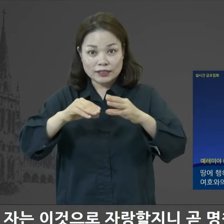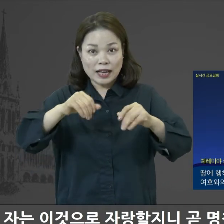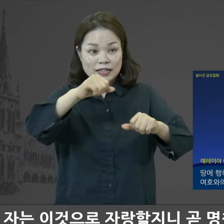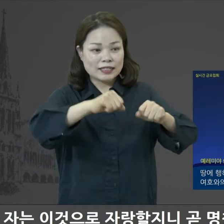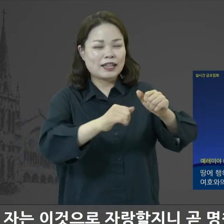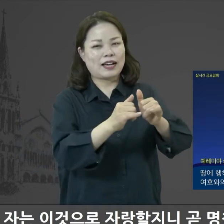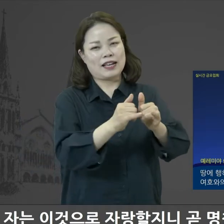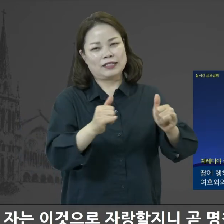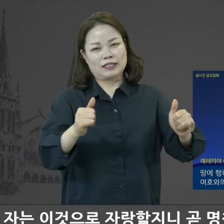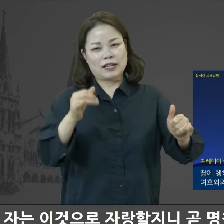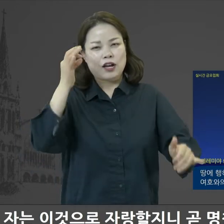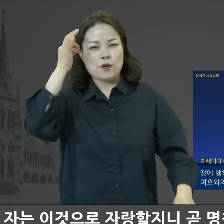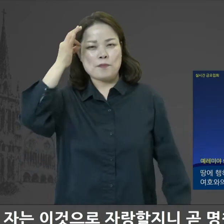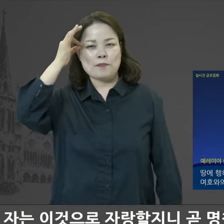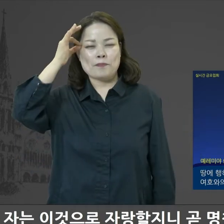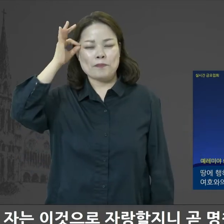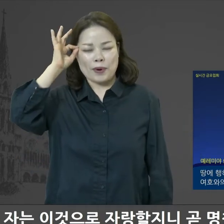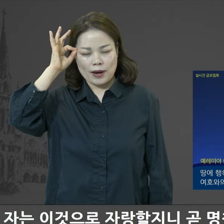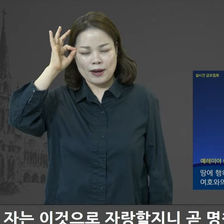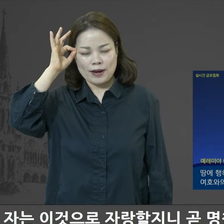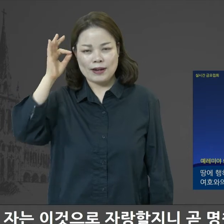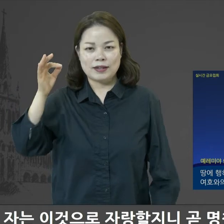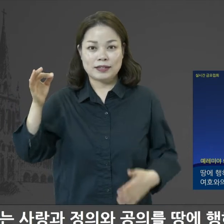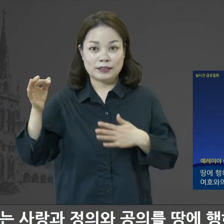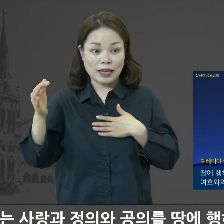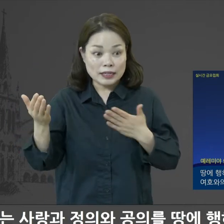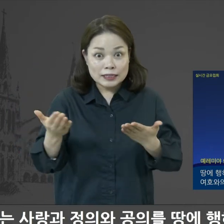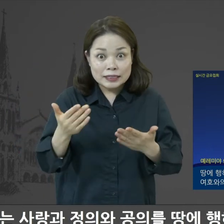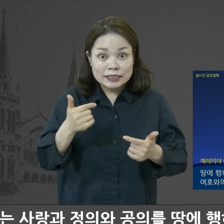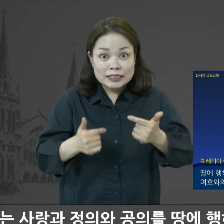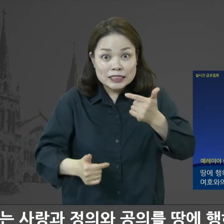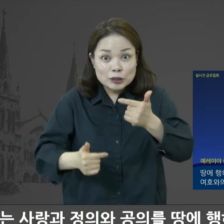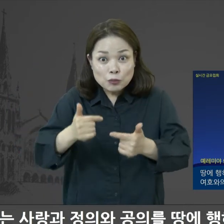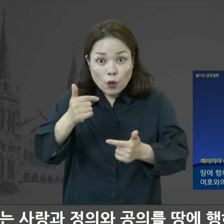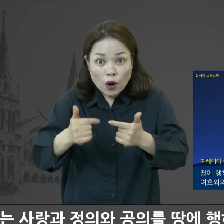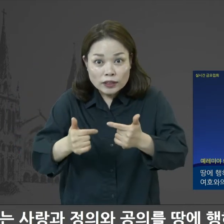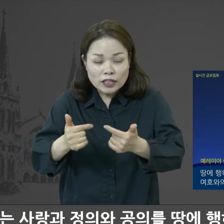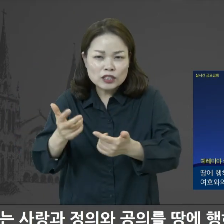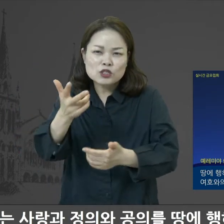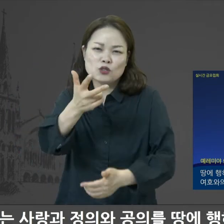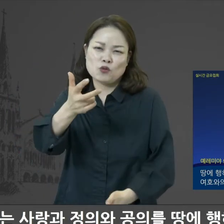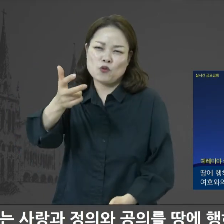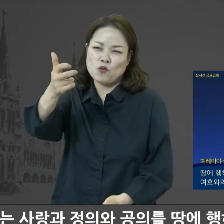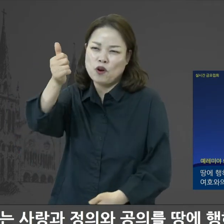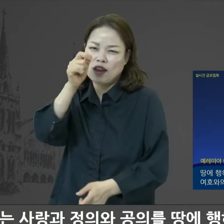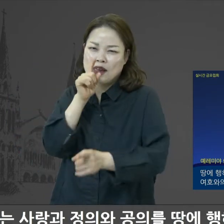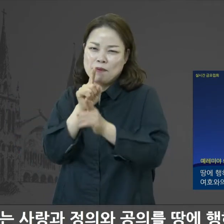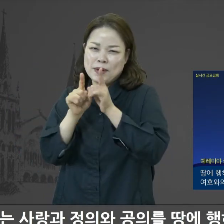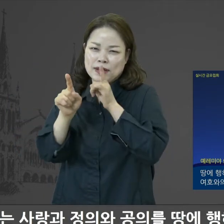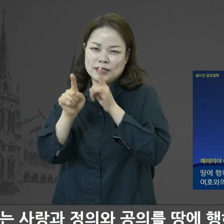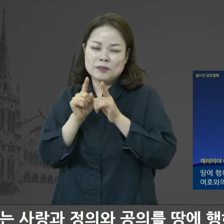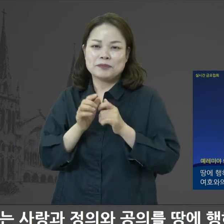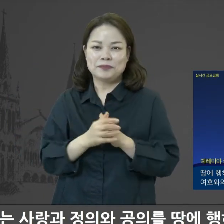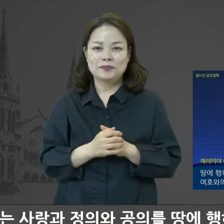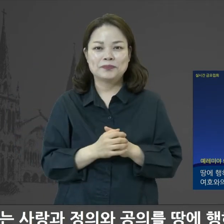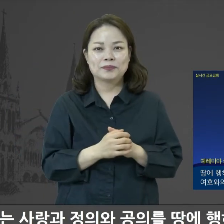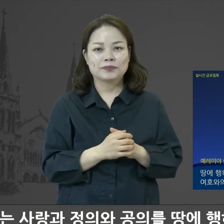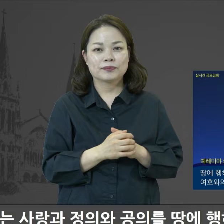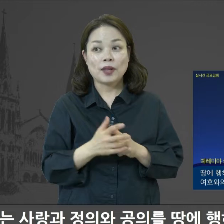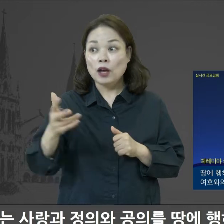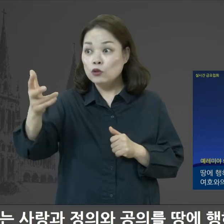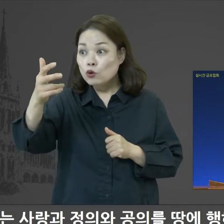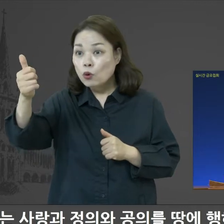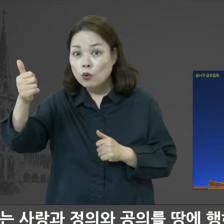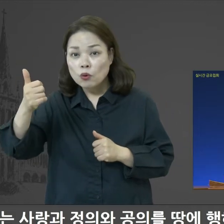행하시는 자인 줄을 깨닫는 것이라. 나는 이 일을 기뻐하노라. 여호와의 말씀이니라.